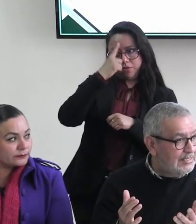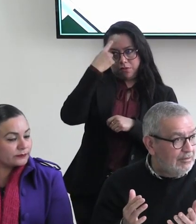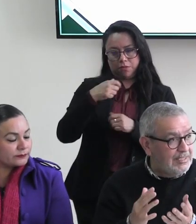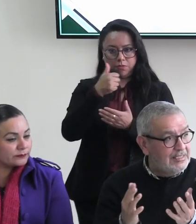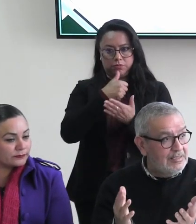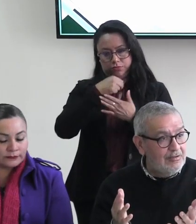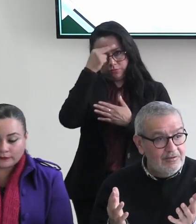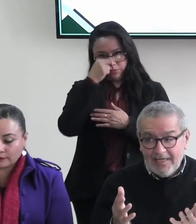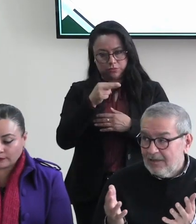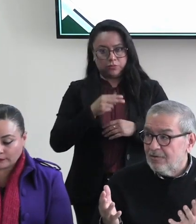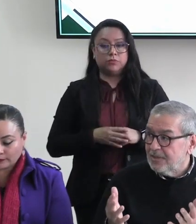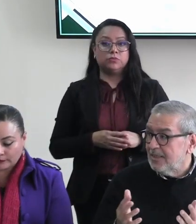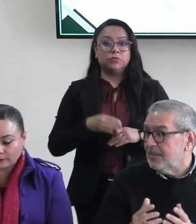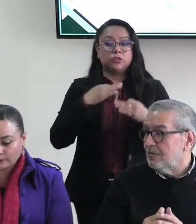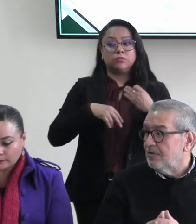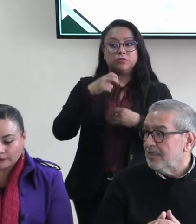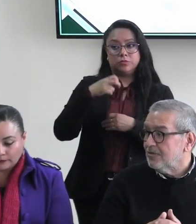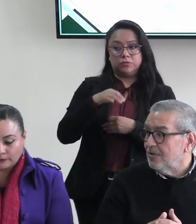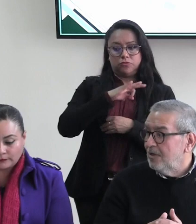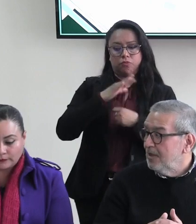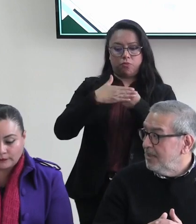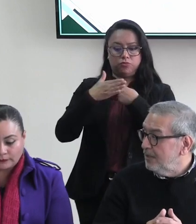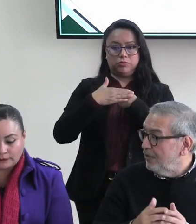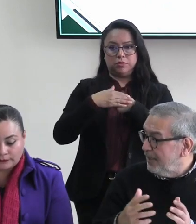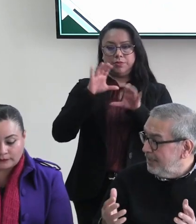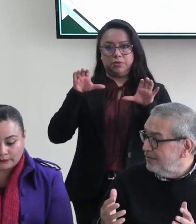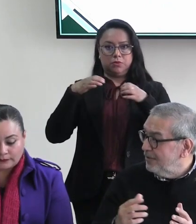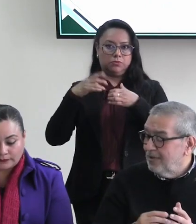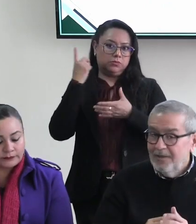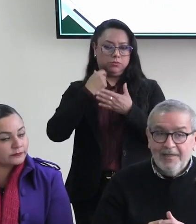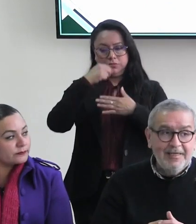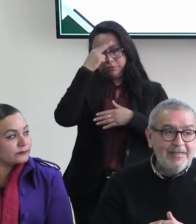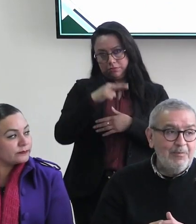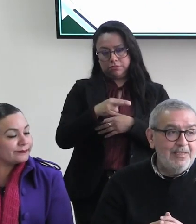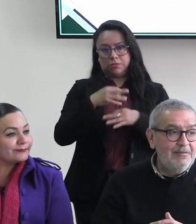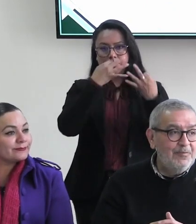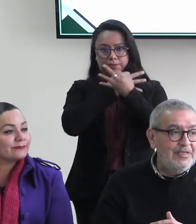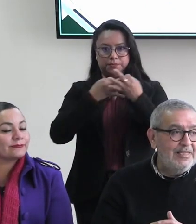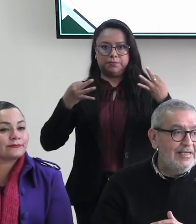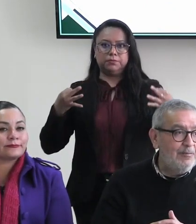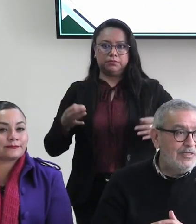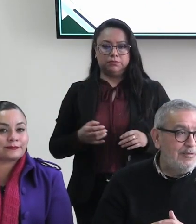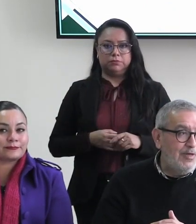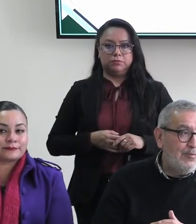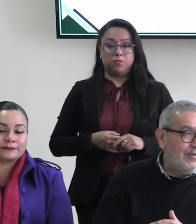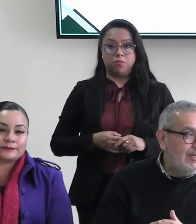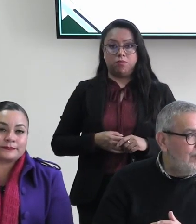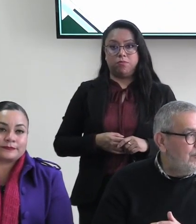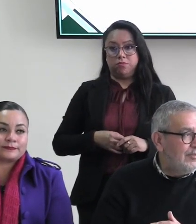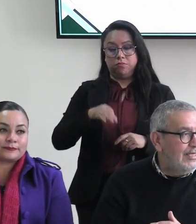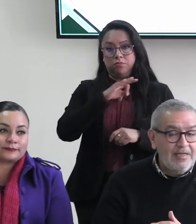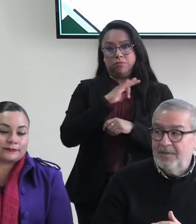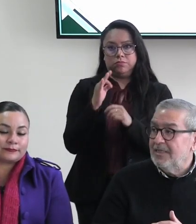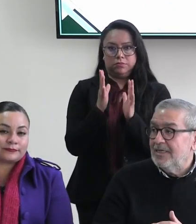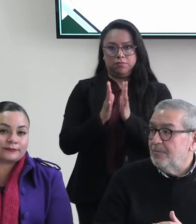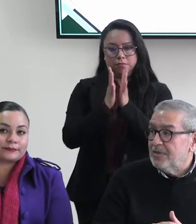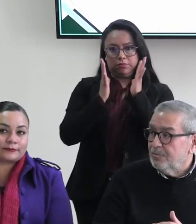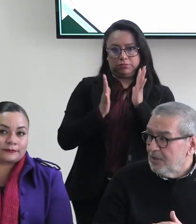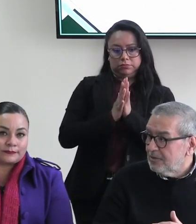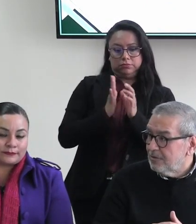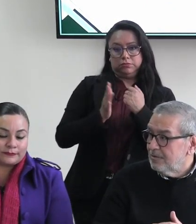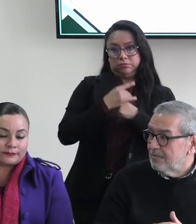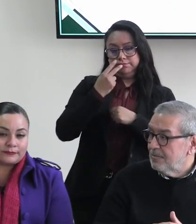hasta donde entiendo lo dará a conocer este Congreso, y el Congreso también tendrá que participar. ¿Por qué? Pues porque hay que